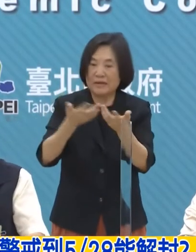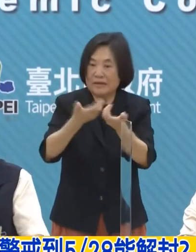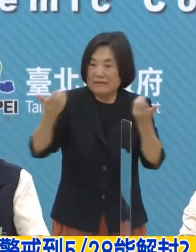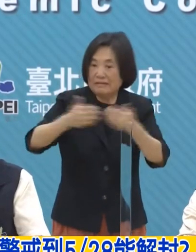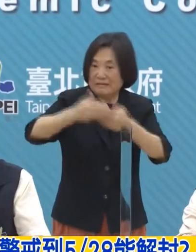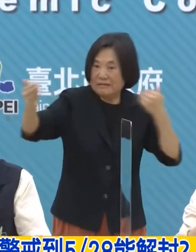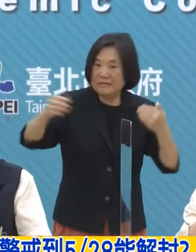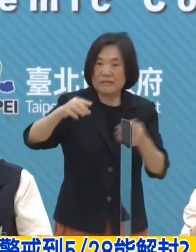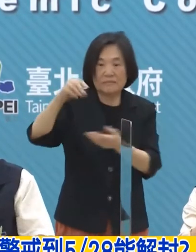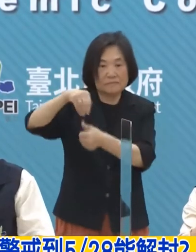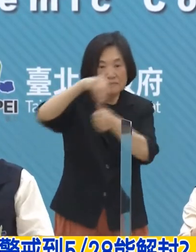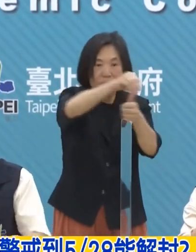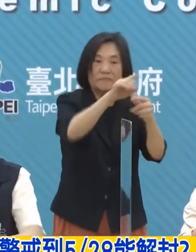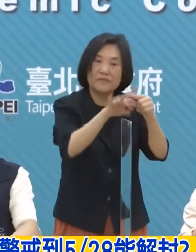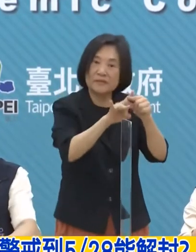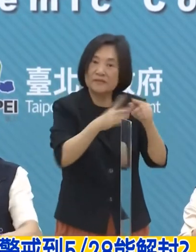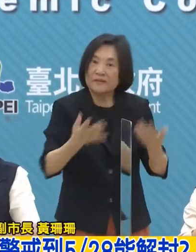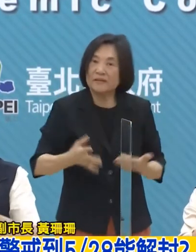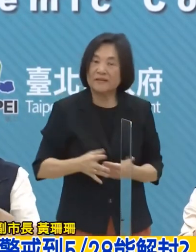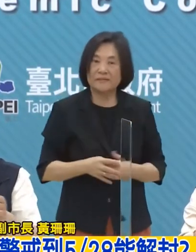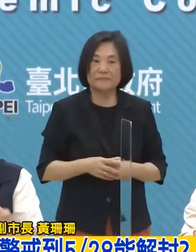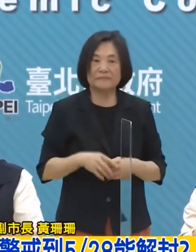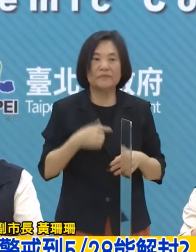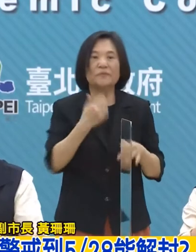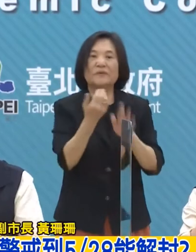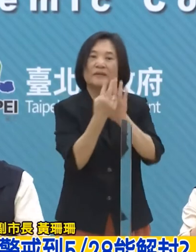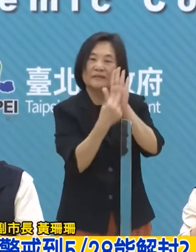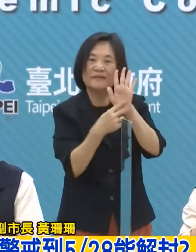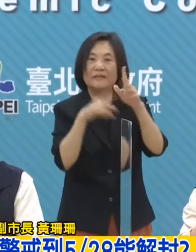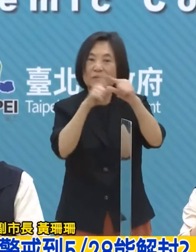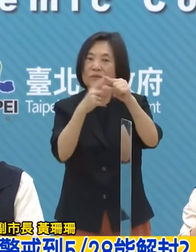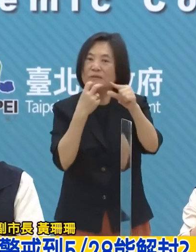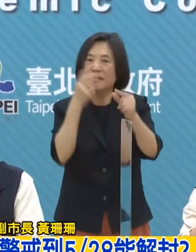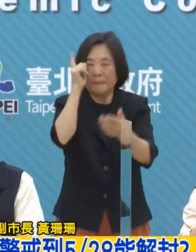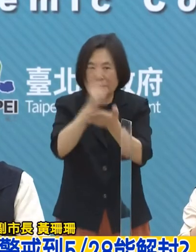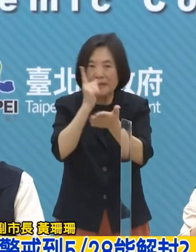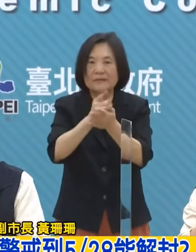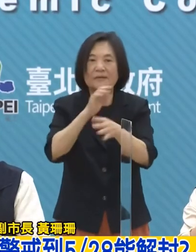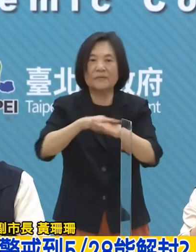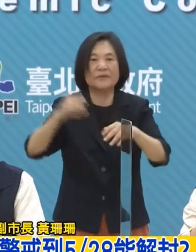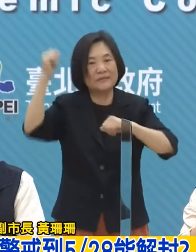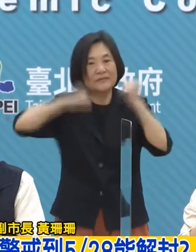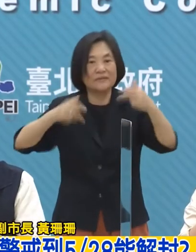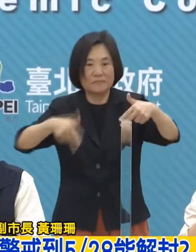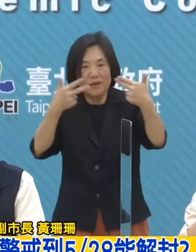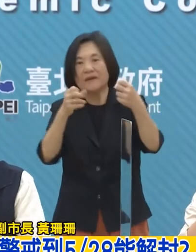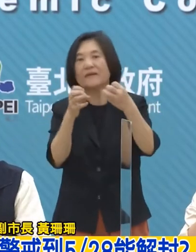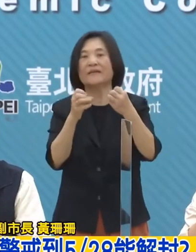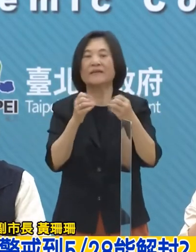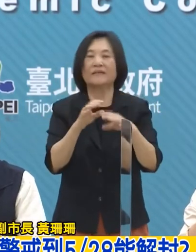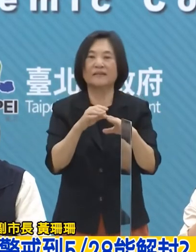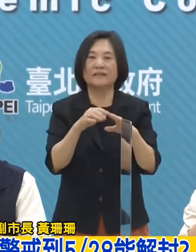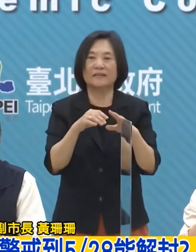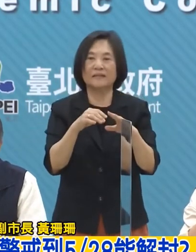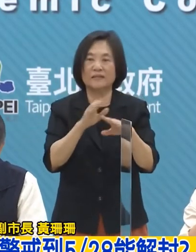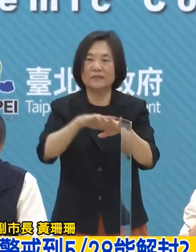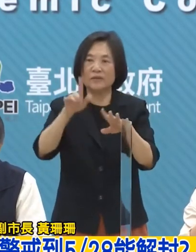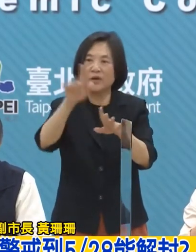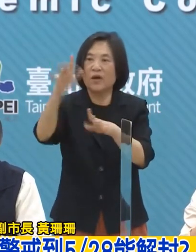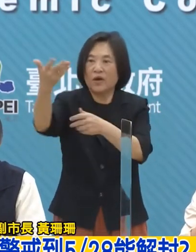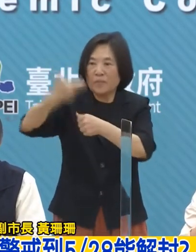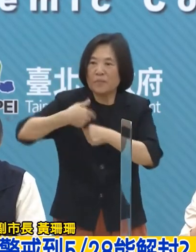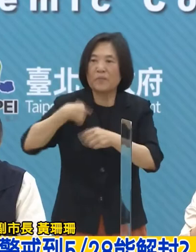送往台中。 我刚刚已经说过，中央其实每天都会给我们他们愿意支援我们的量